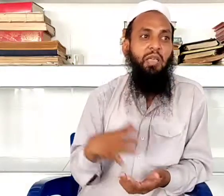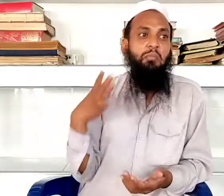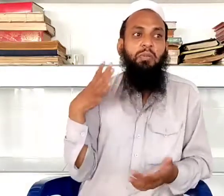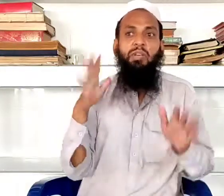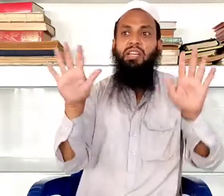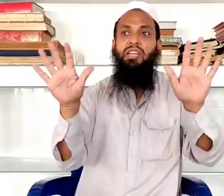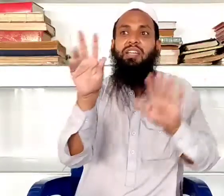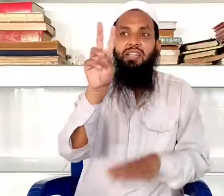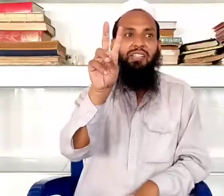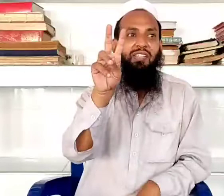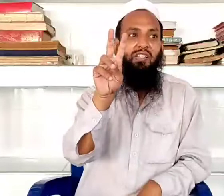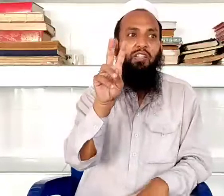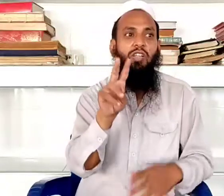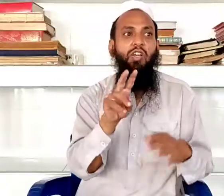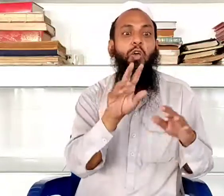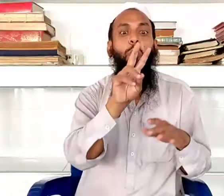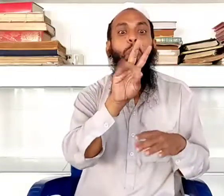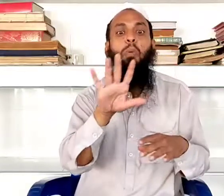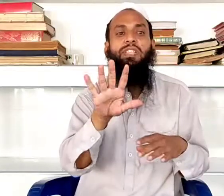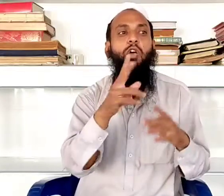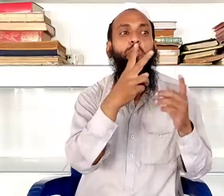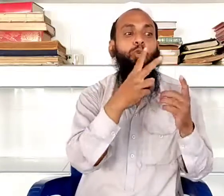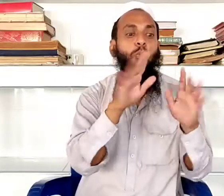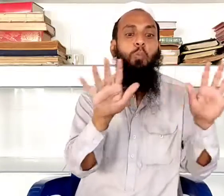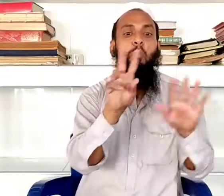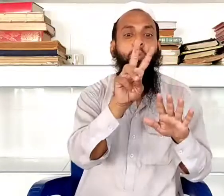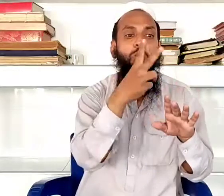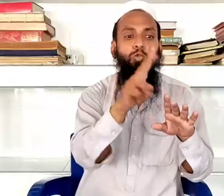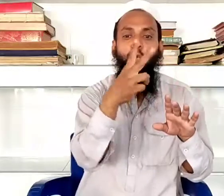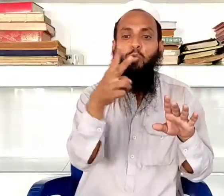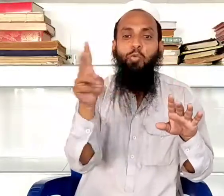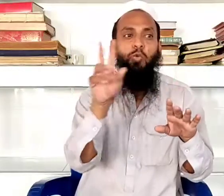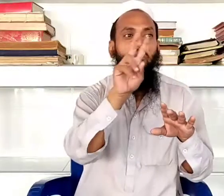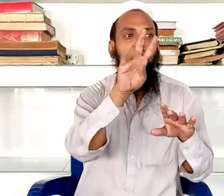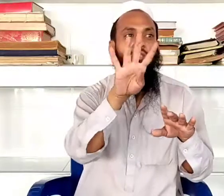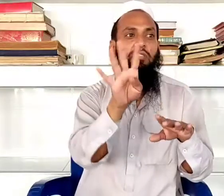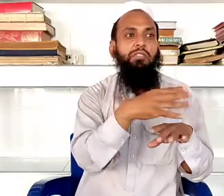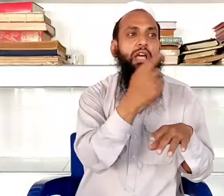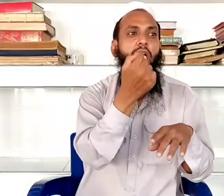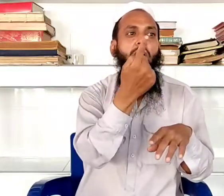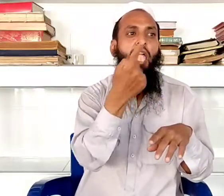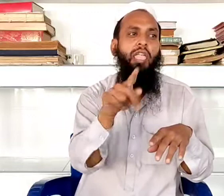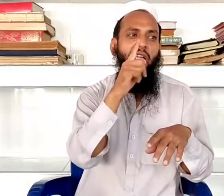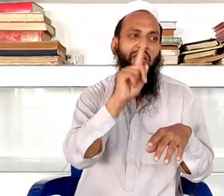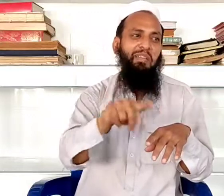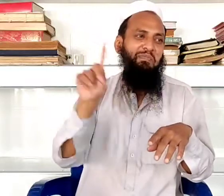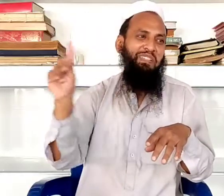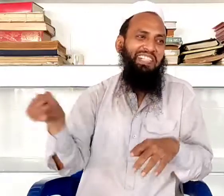मिल गए, 12 दुना 24 दिरहमां दे मालिक बन गया। ते बीबी बाद च 1 दिरहम ही